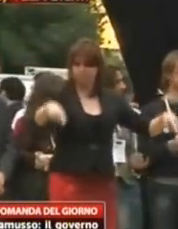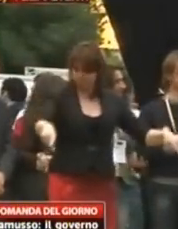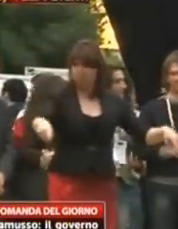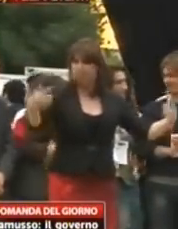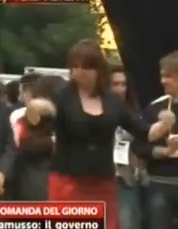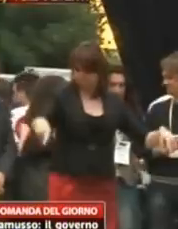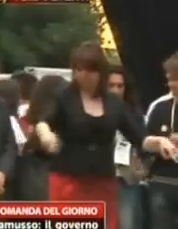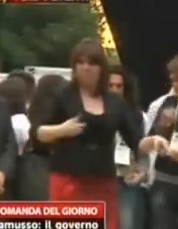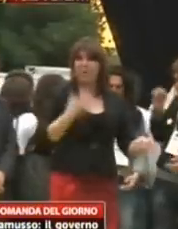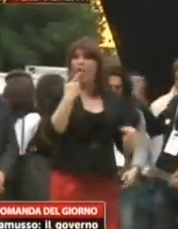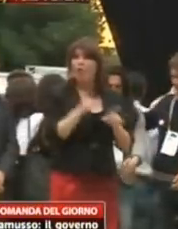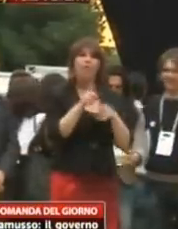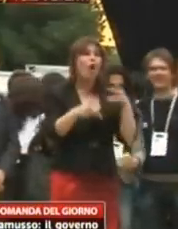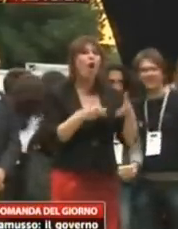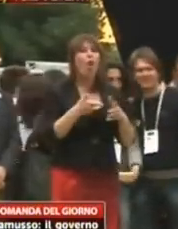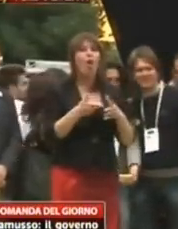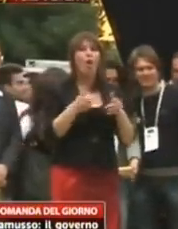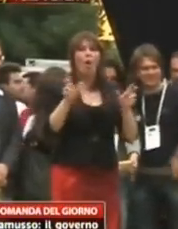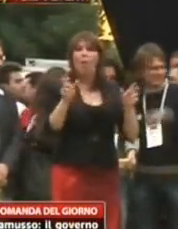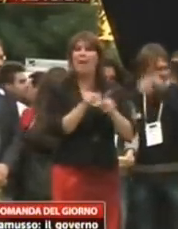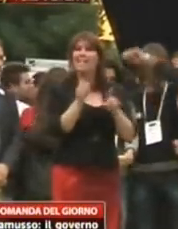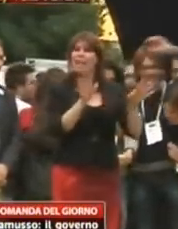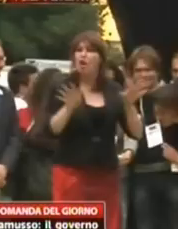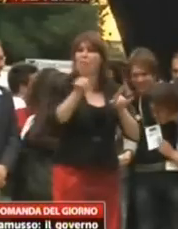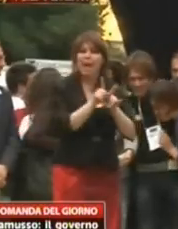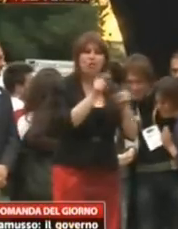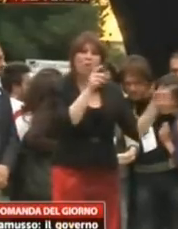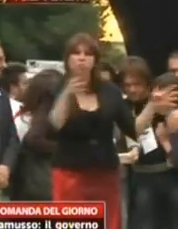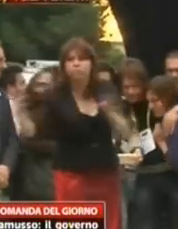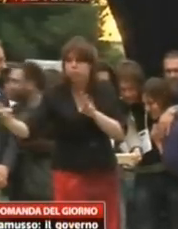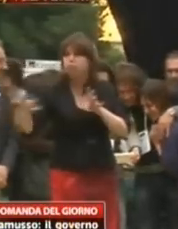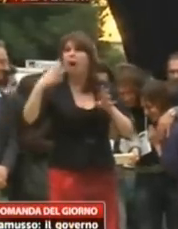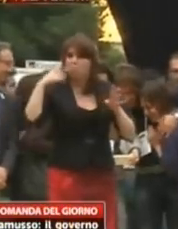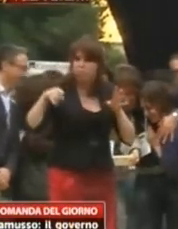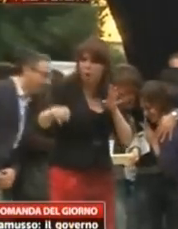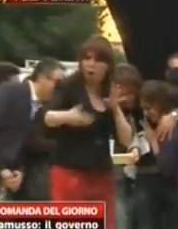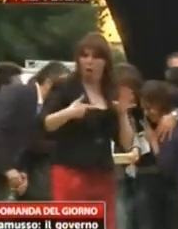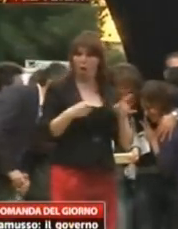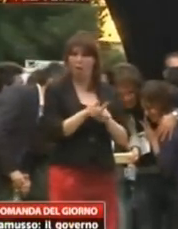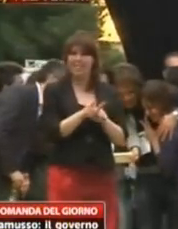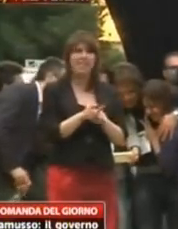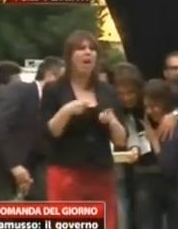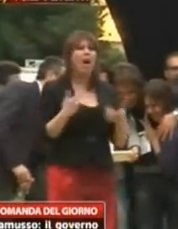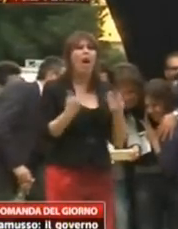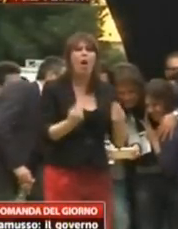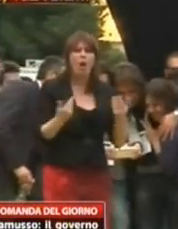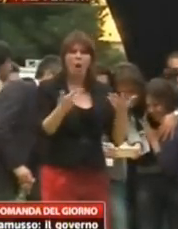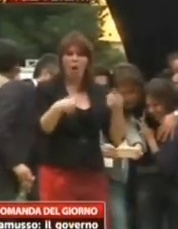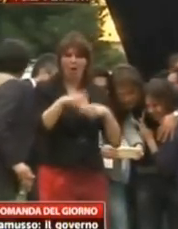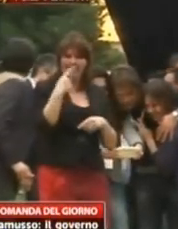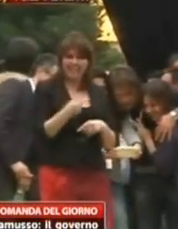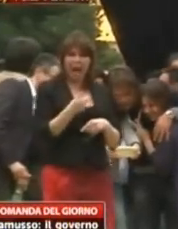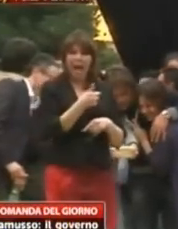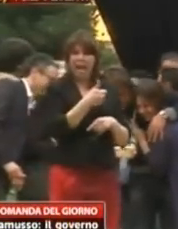questo è il gradimento. Voglio parlarvi dei mezzi di informazione che depistano. E voglio dirvi che cosa faremo i